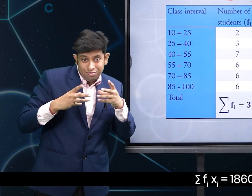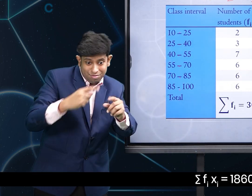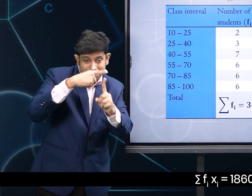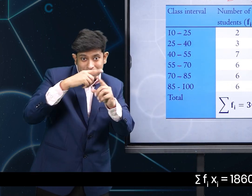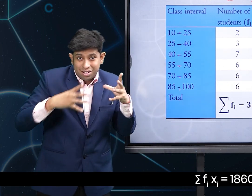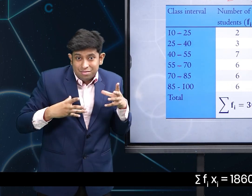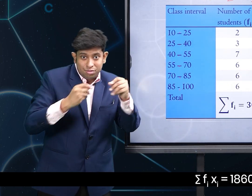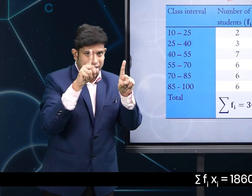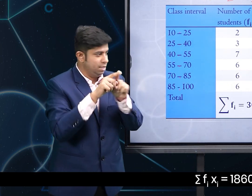எமோஜி 5 ஷீட் சமன்